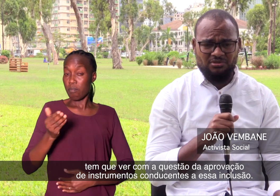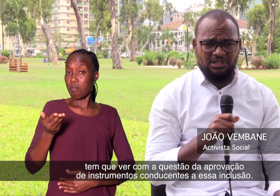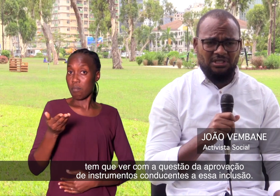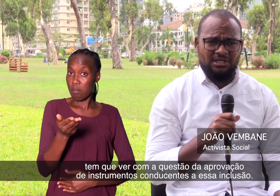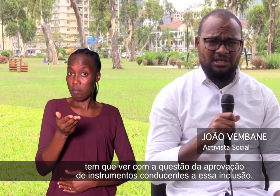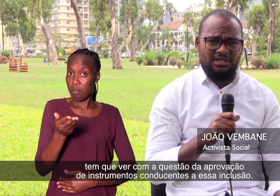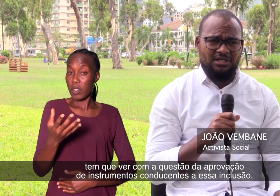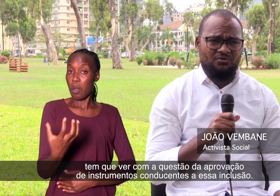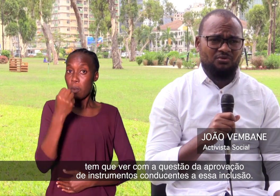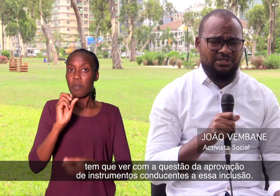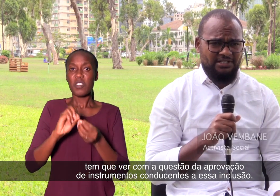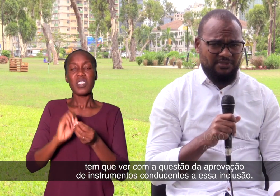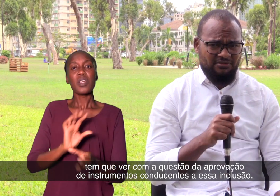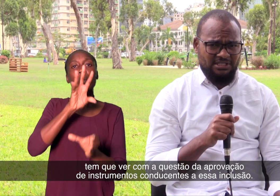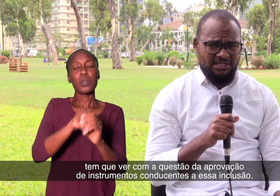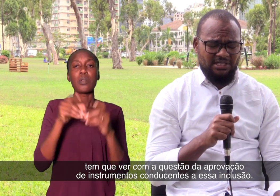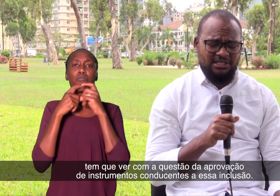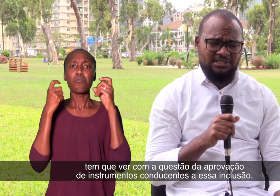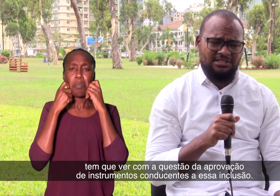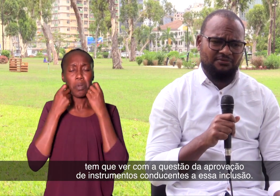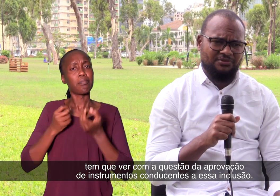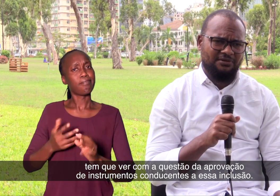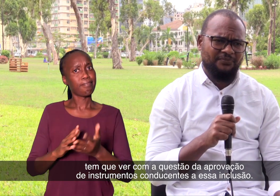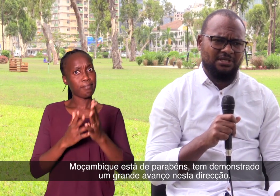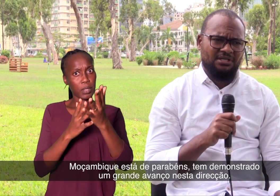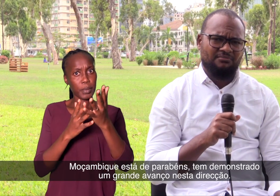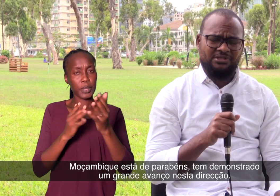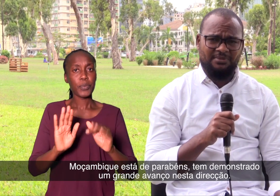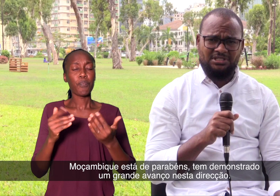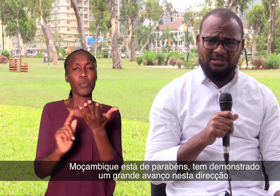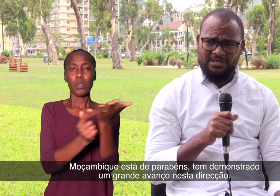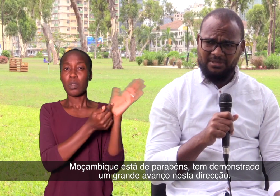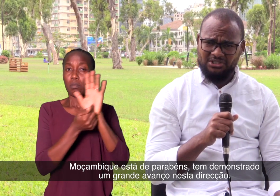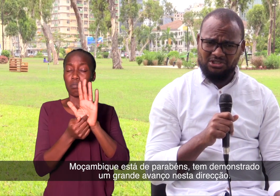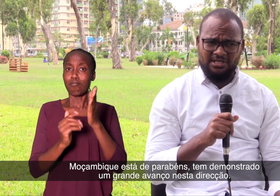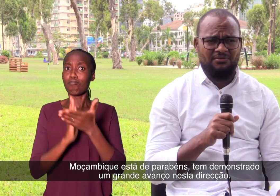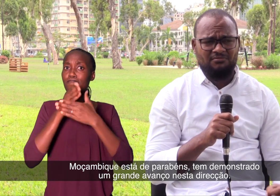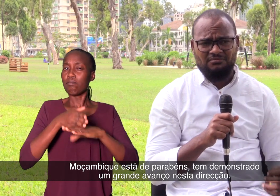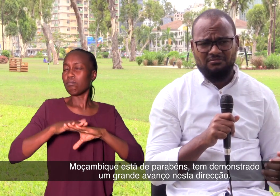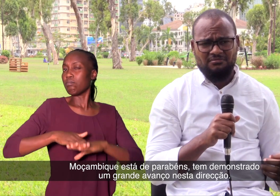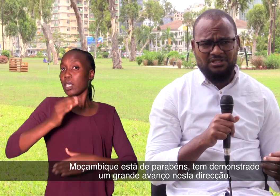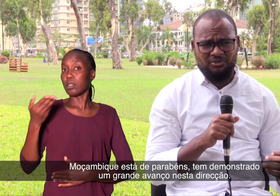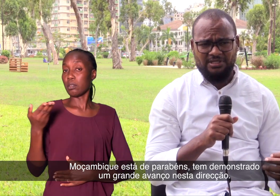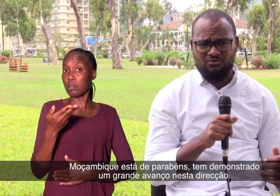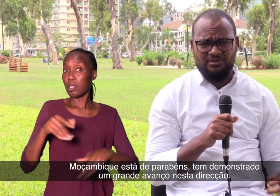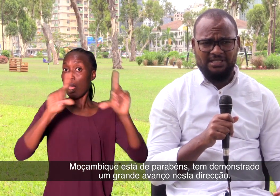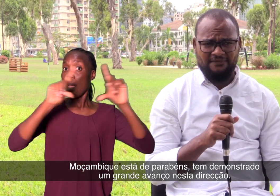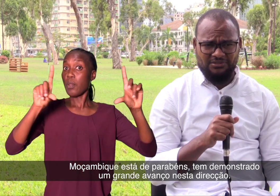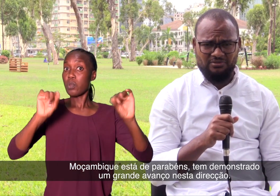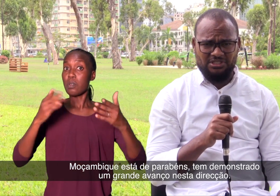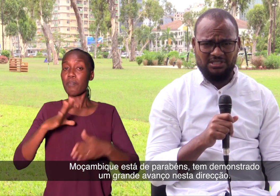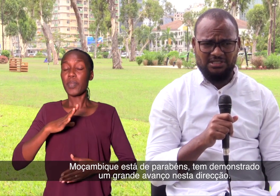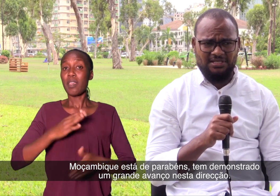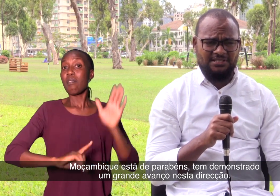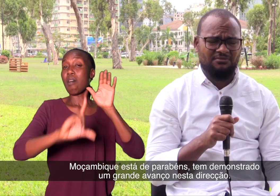instrumentos conducentes, portanto, a esta inclusão. E Moçambique está de parabéns. Tem demonstrado um grande